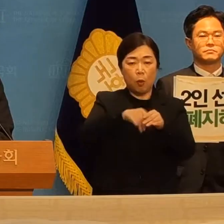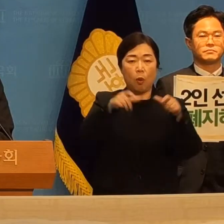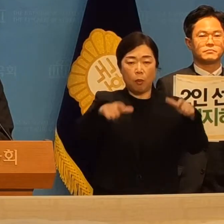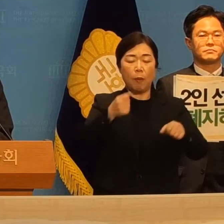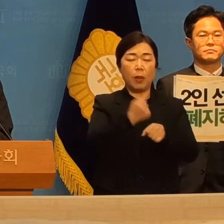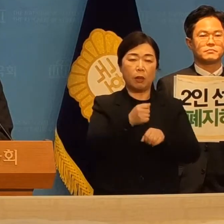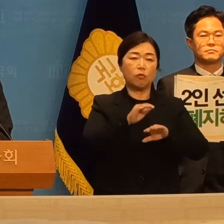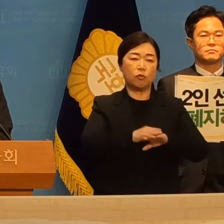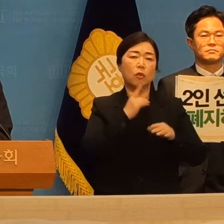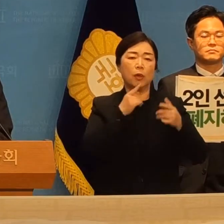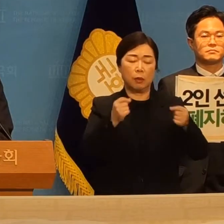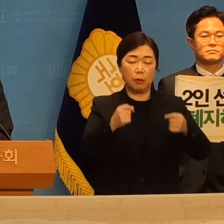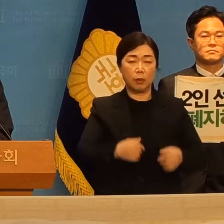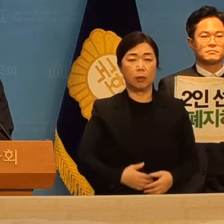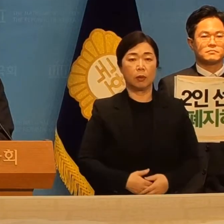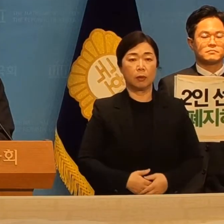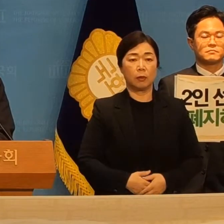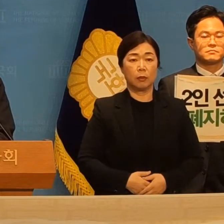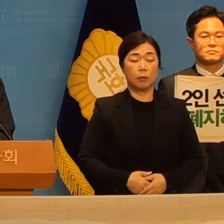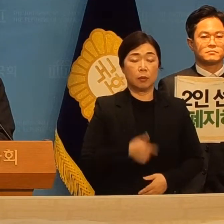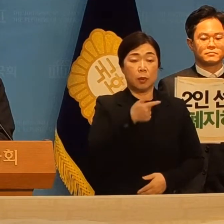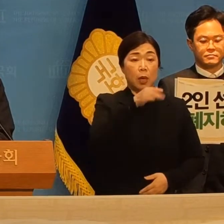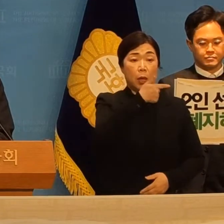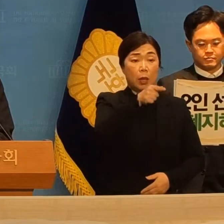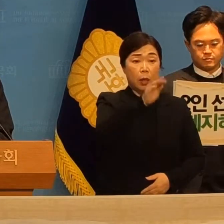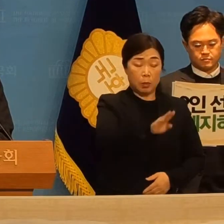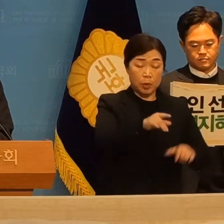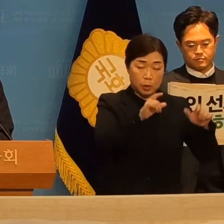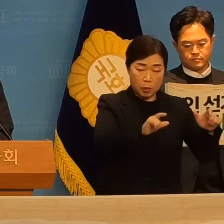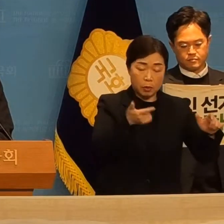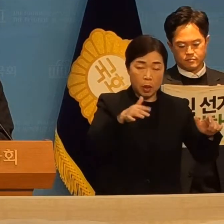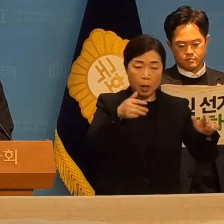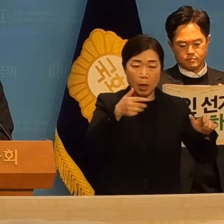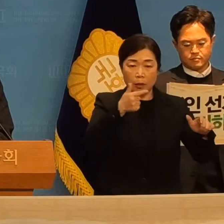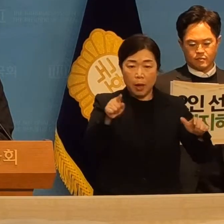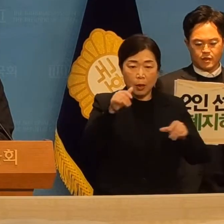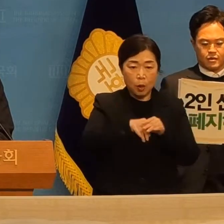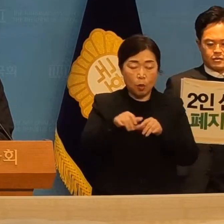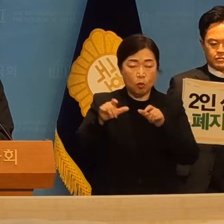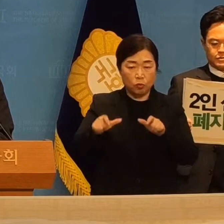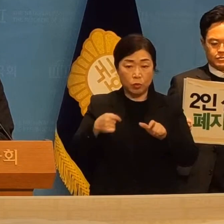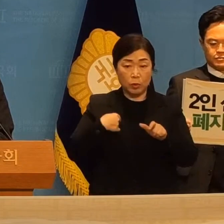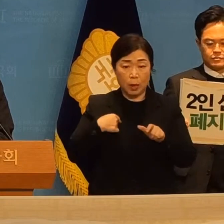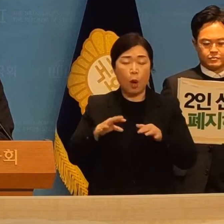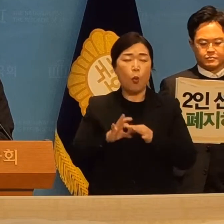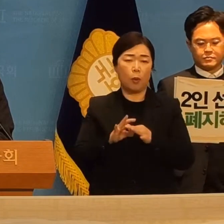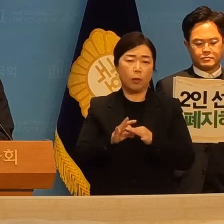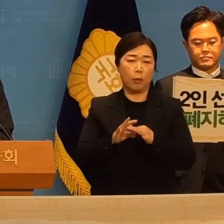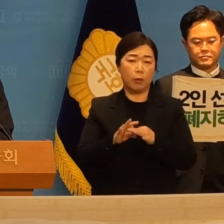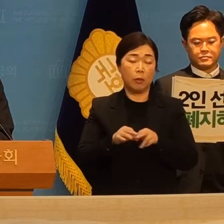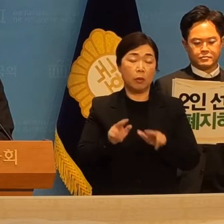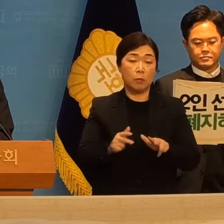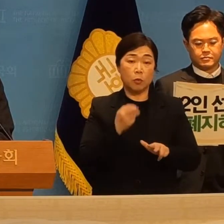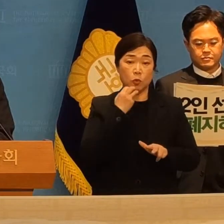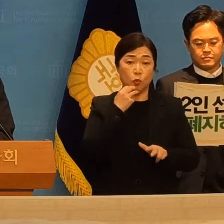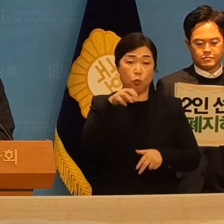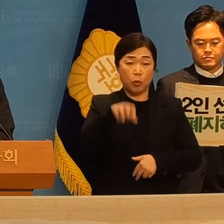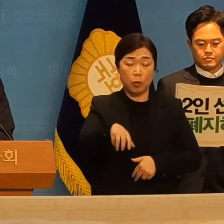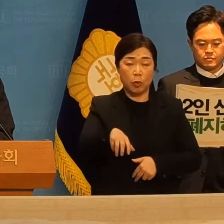대혼란이 조성되는 안입니다. 그런데요, 이 나선거구는 본 의원이 있는 선거구입니다. 현재